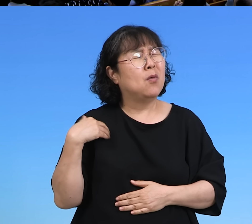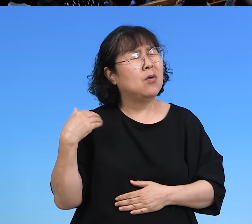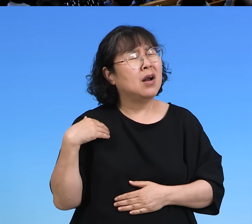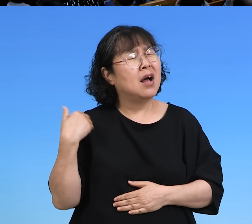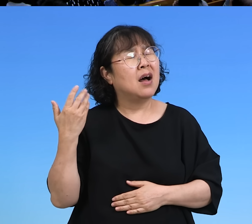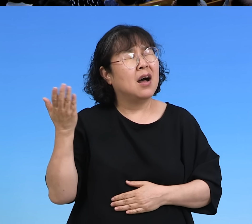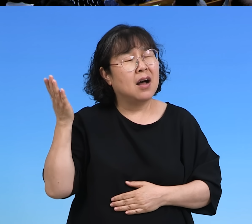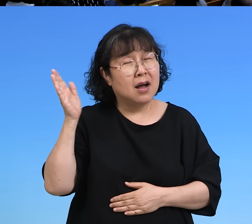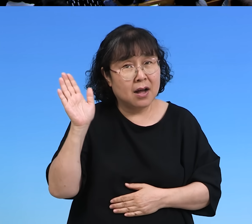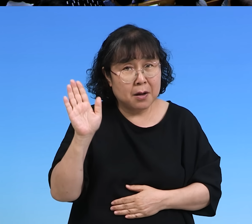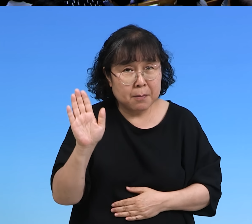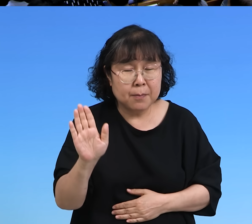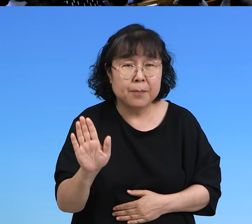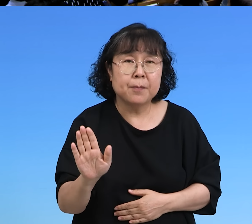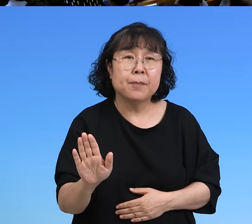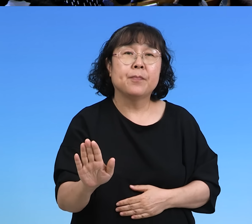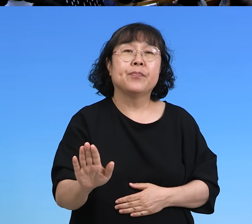나는 알 수 없지만